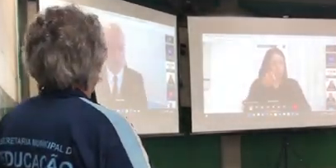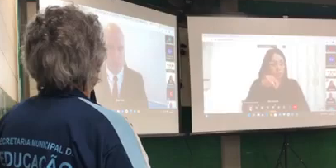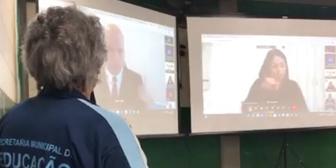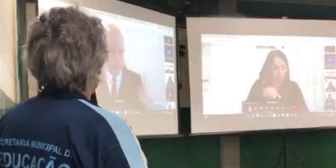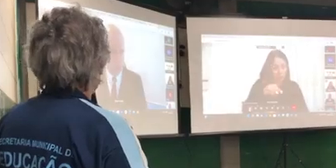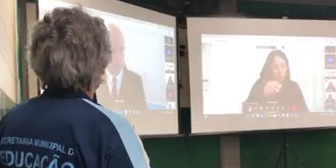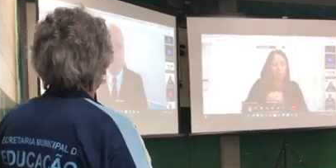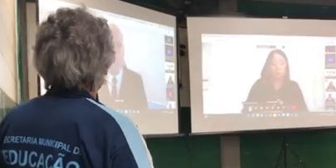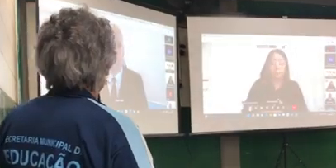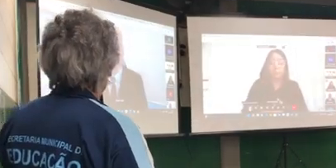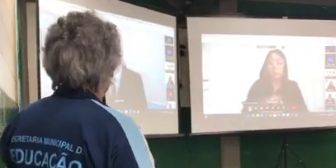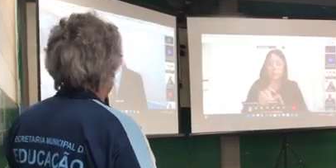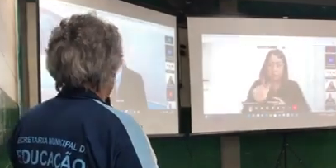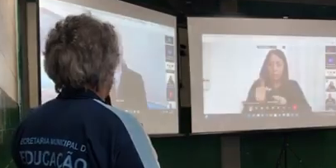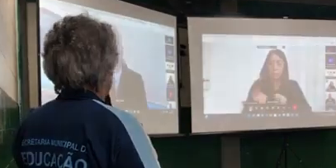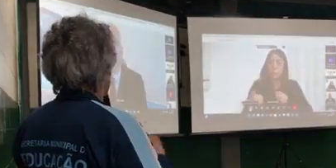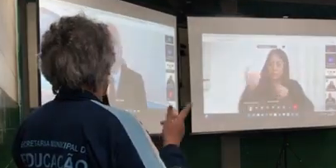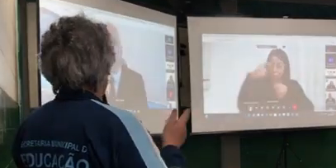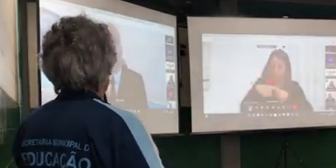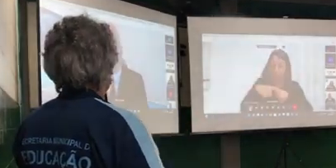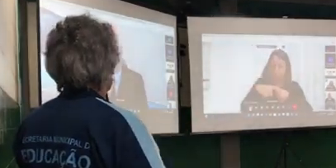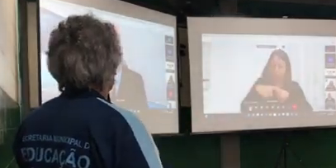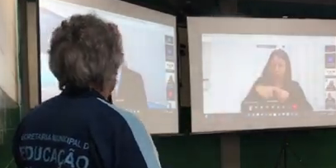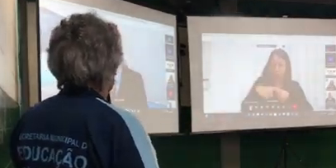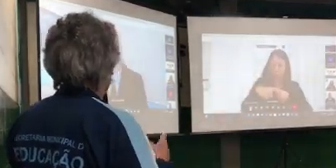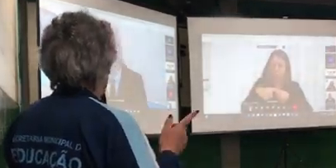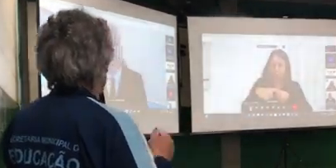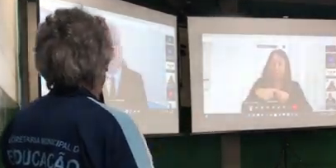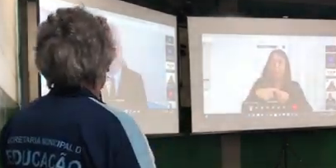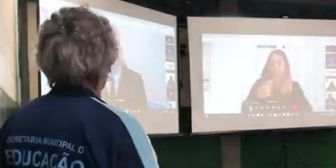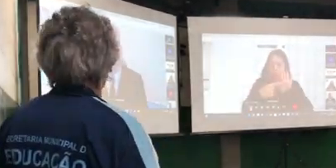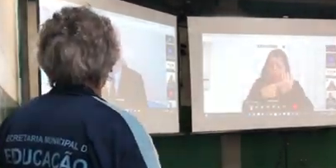tá? E depois a gente retorna com a apresentação do pessoal de Santa Maria.